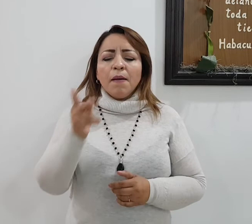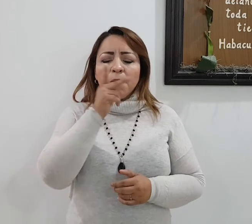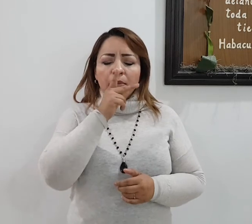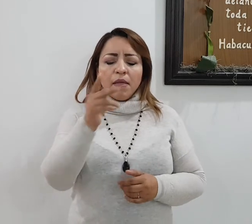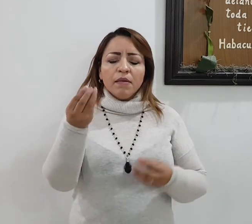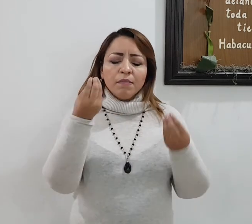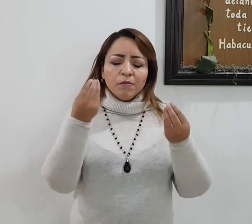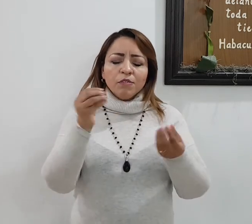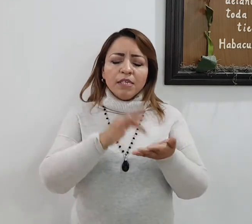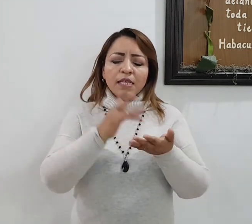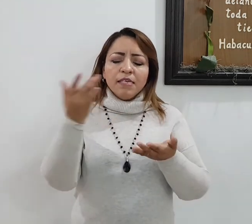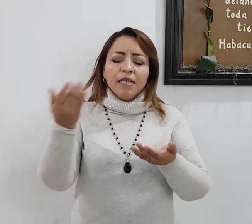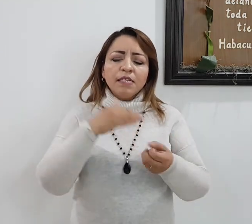este tiempo para meditar en tu palabra.